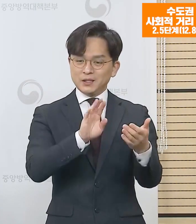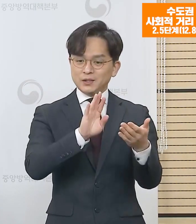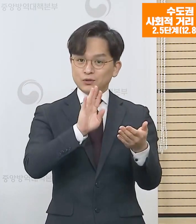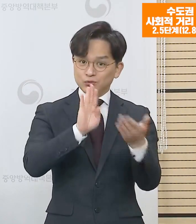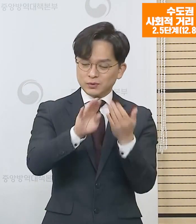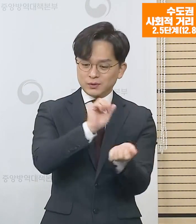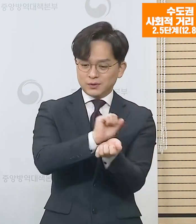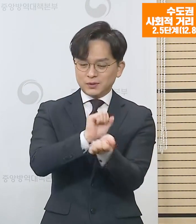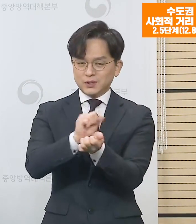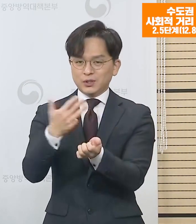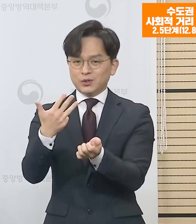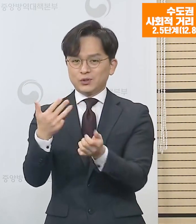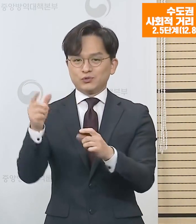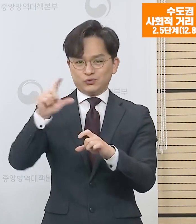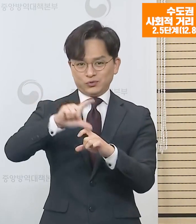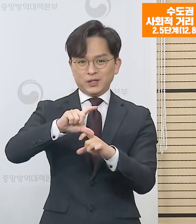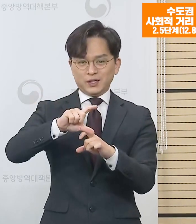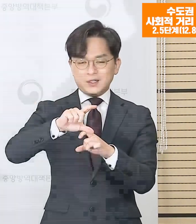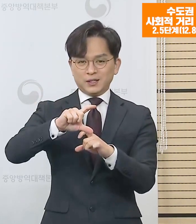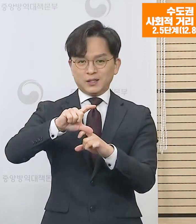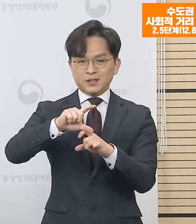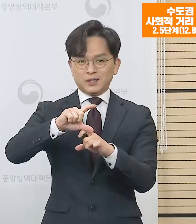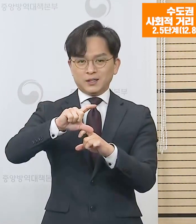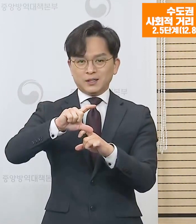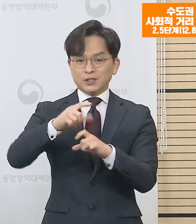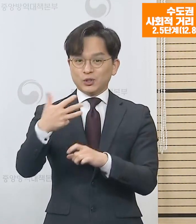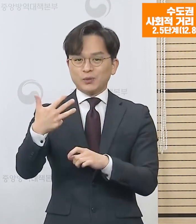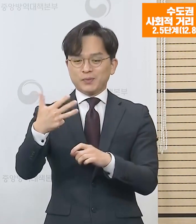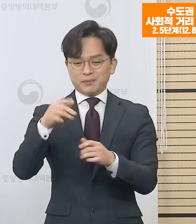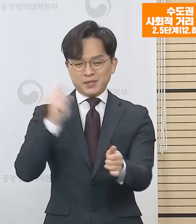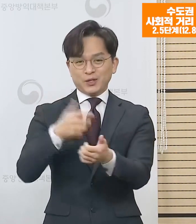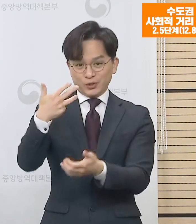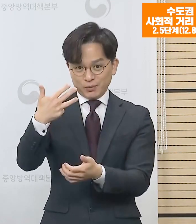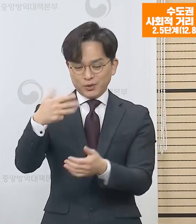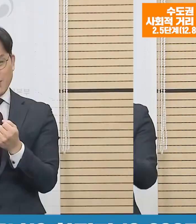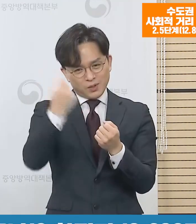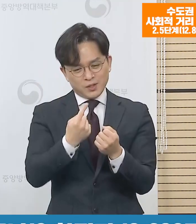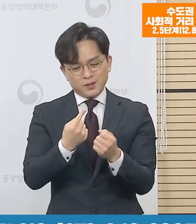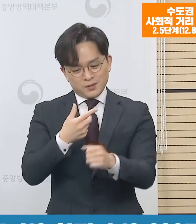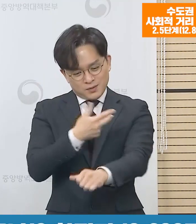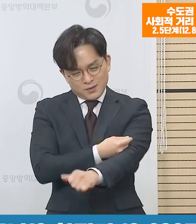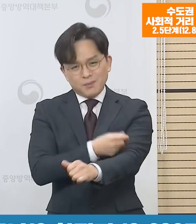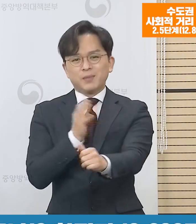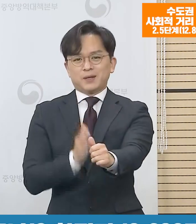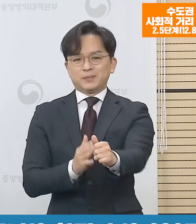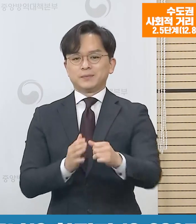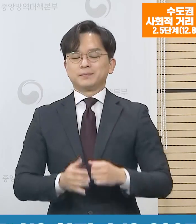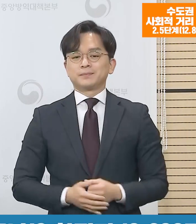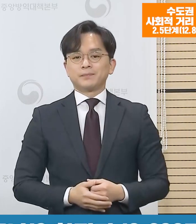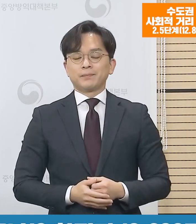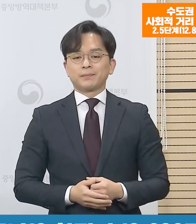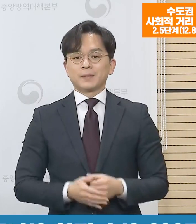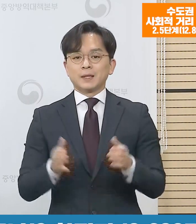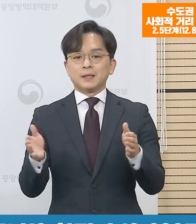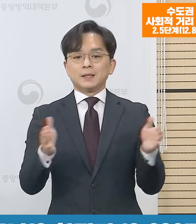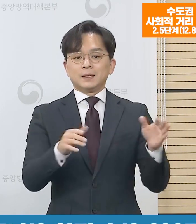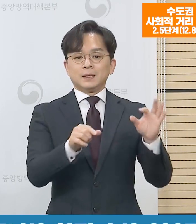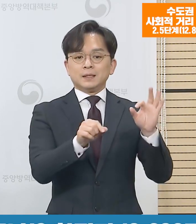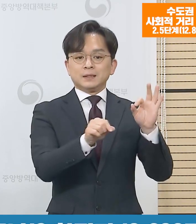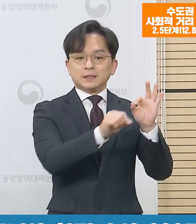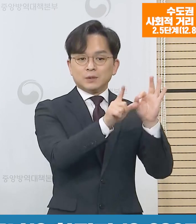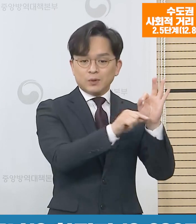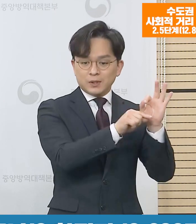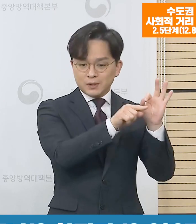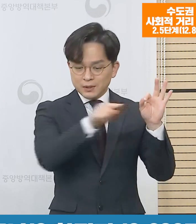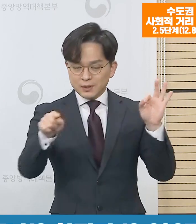8명이 확인이 되었으며 8명 중에는 7명이 가족입니다. 다음은 10월에서 12월 사이에